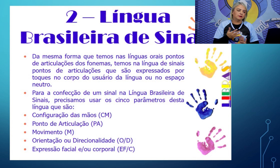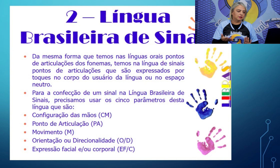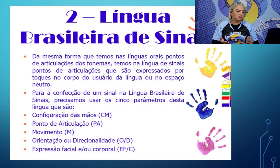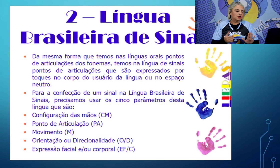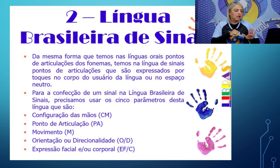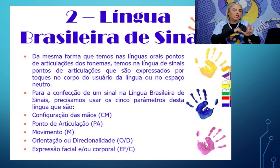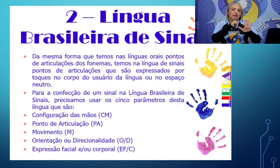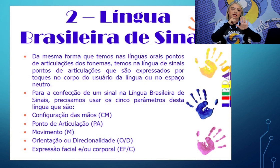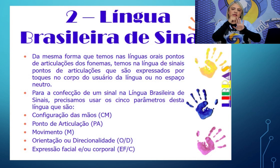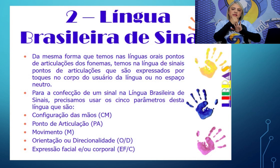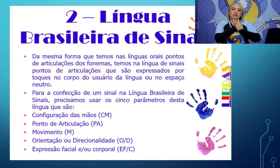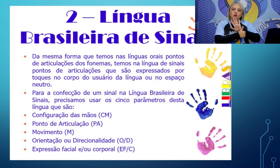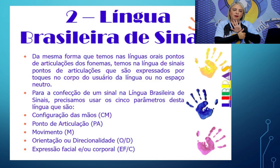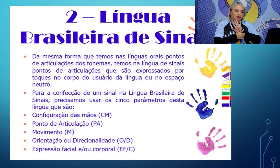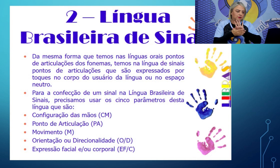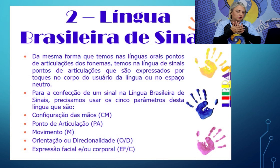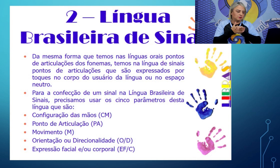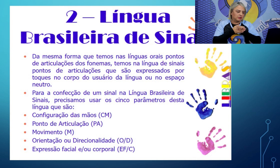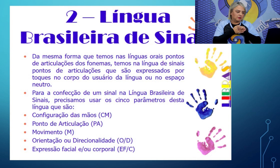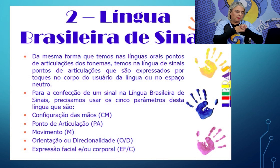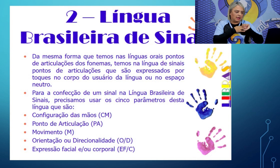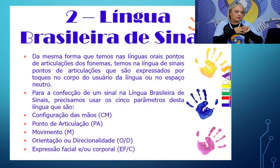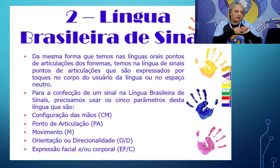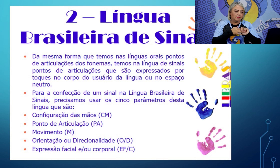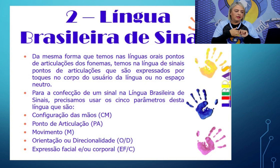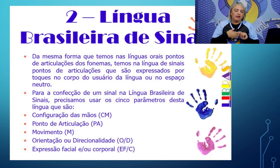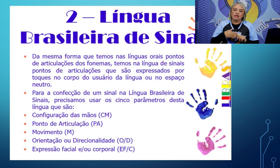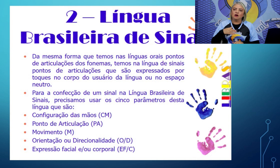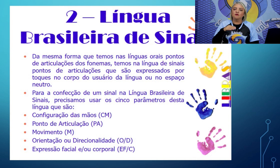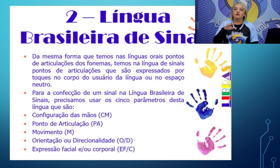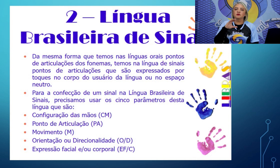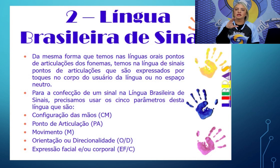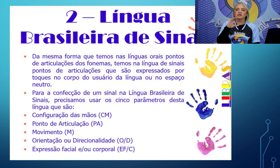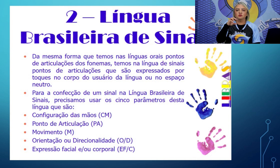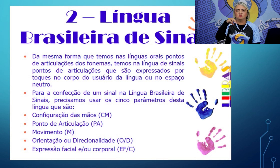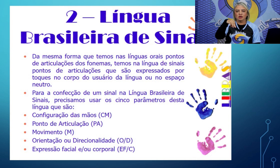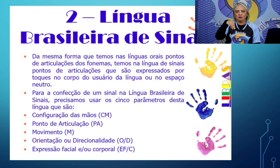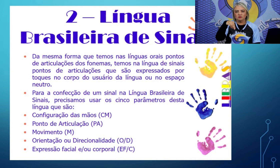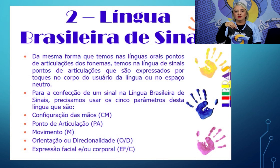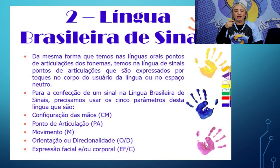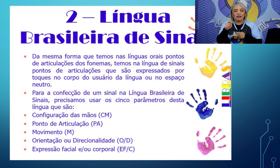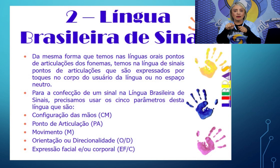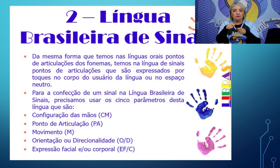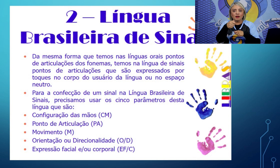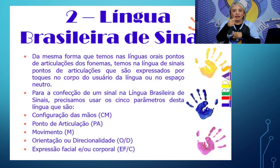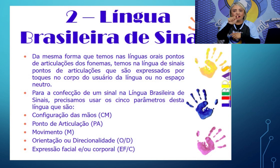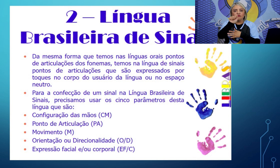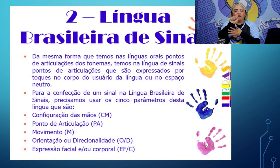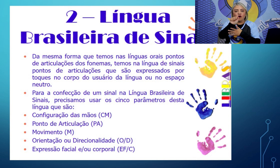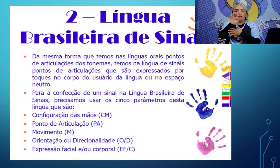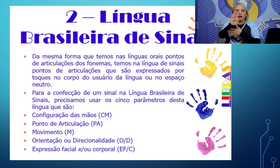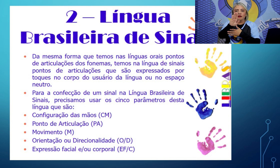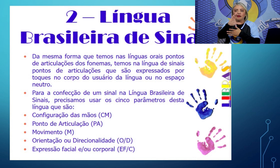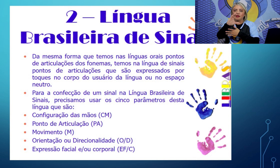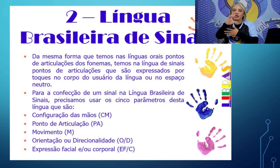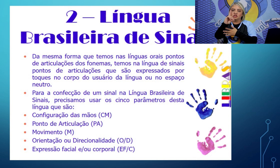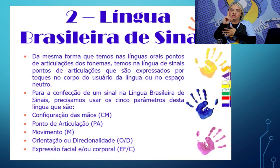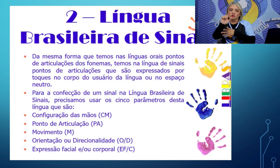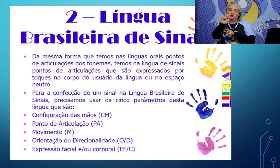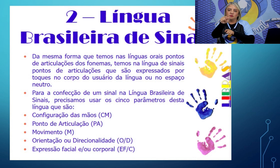parâmetros, que ela tem 5 parâmetros principais, né? Que é a configuração de mão, que é aquela forma que a gente usa para